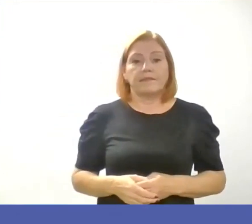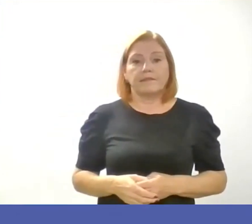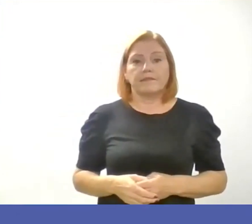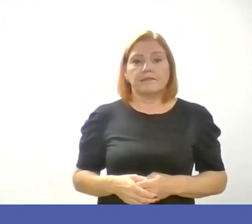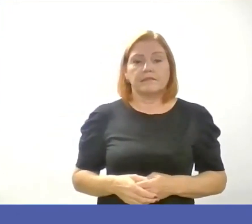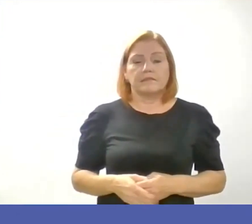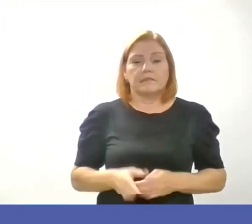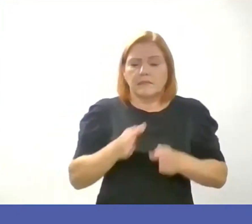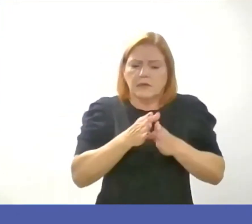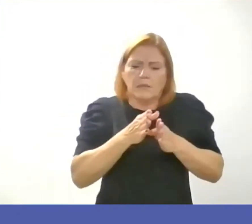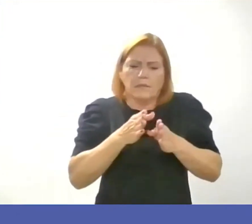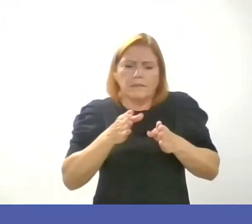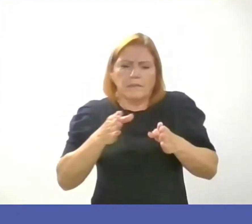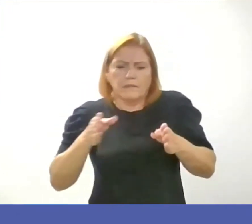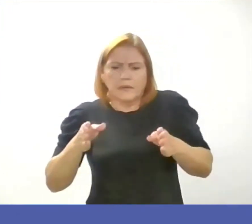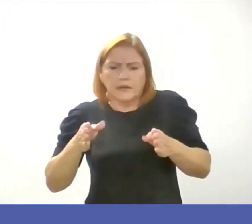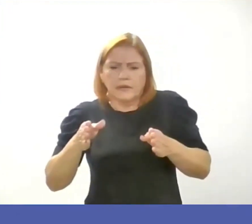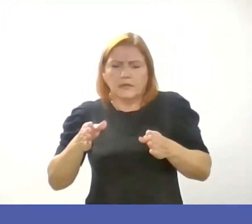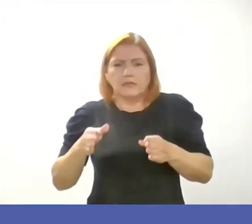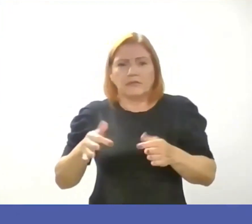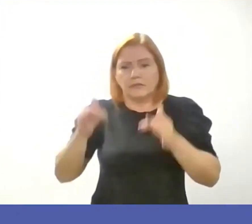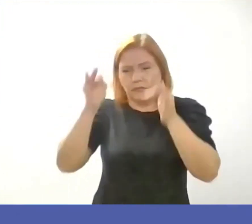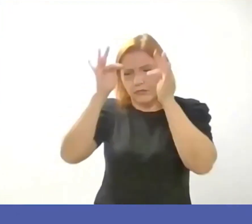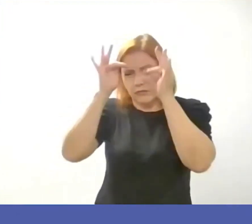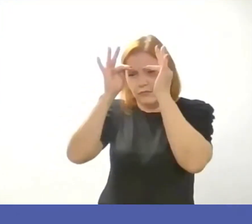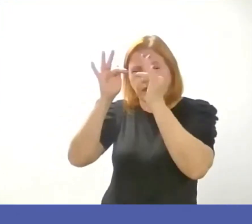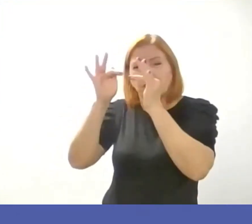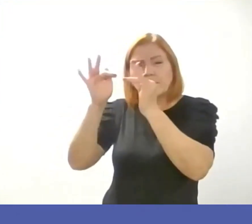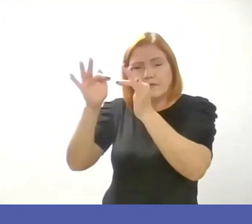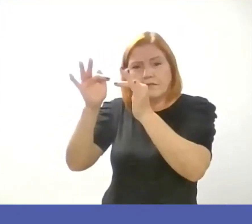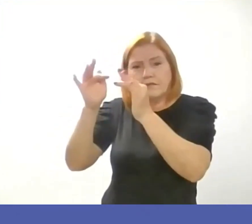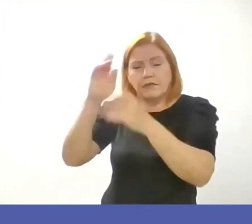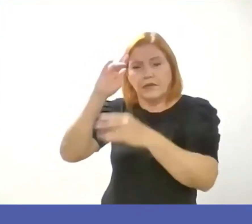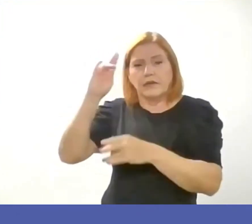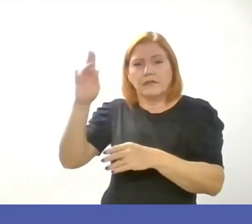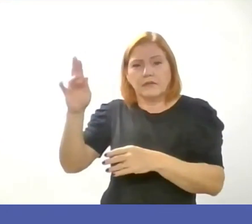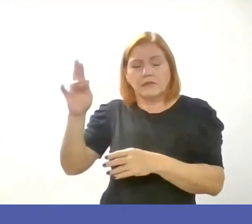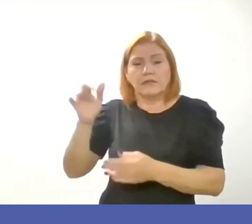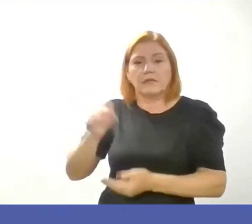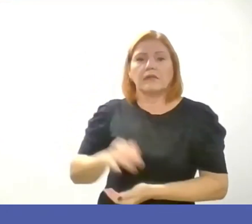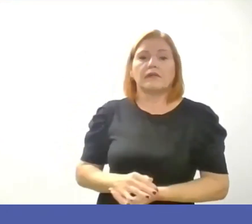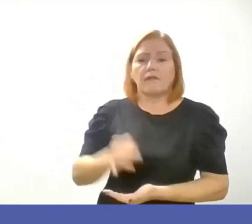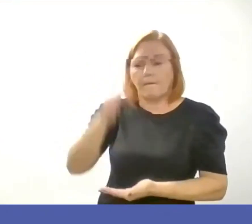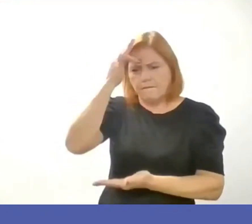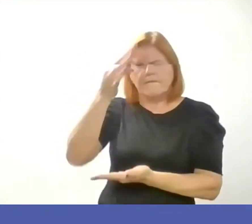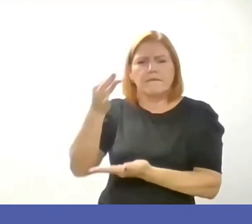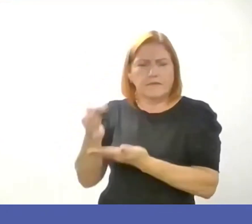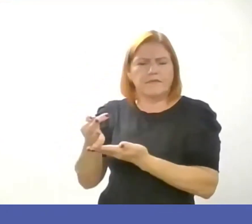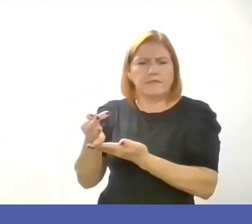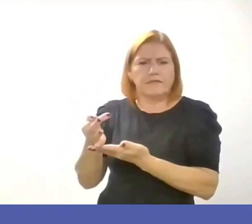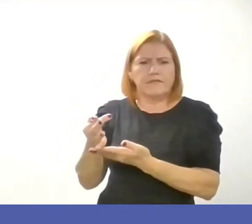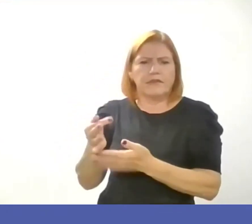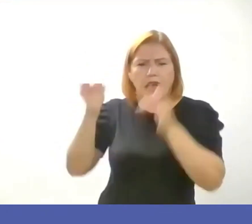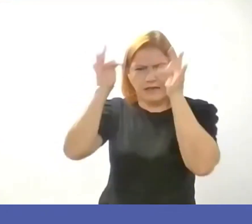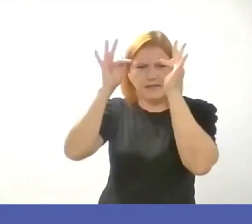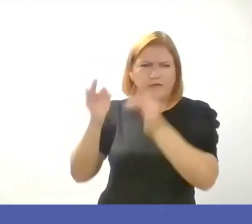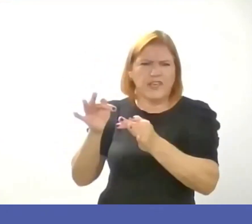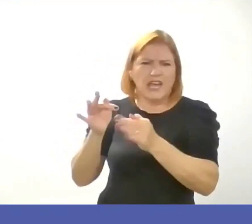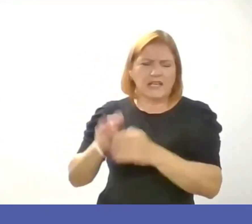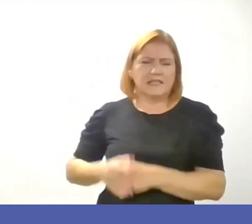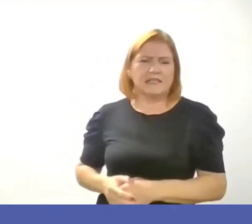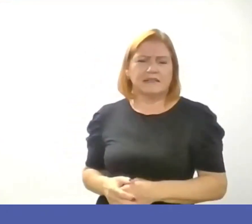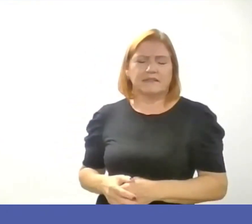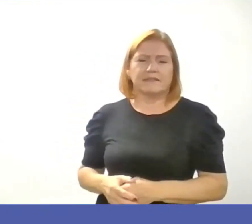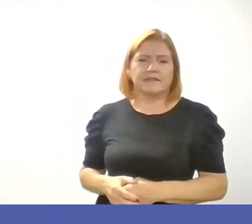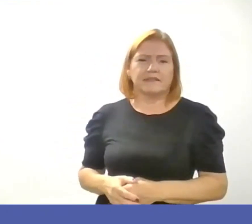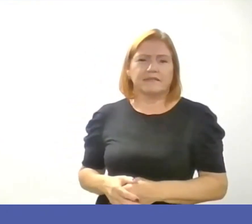é isso? E eles edificaram a igreja, né? No tanto que eles tiveram de luz, de palavra, de revelação, eles foram fiéis